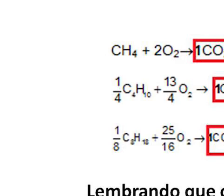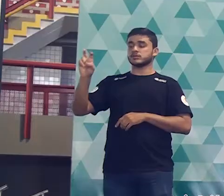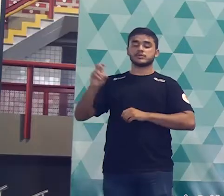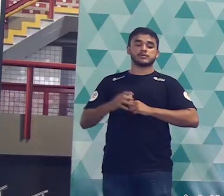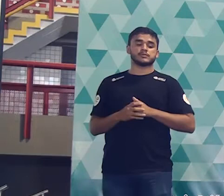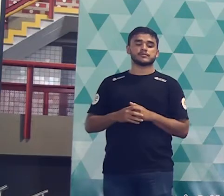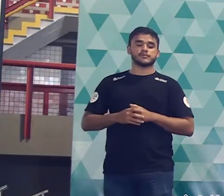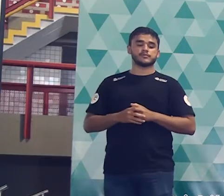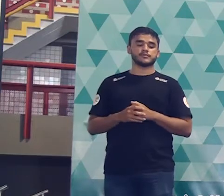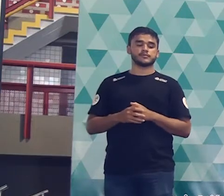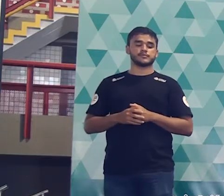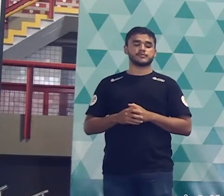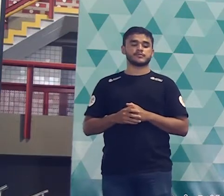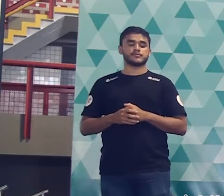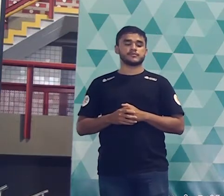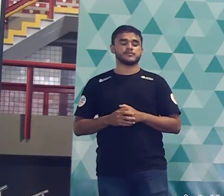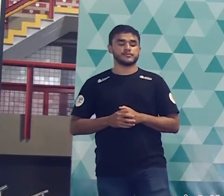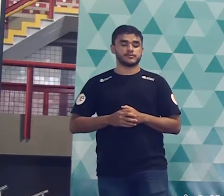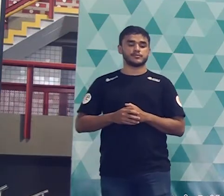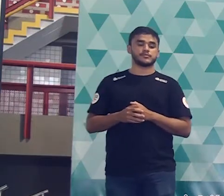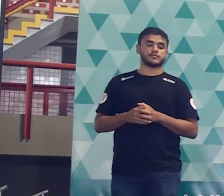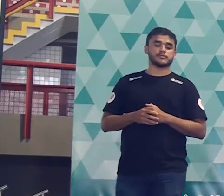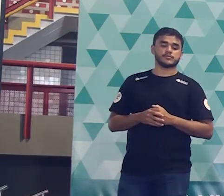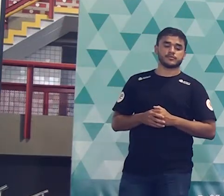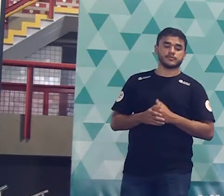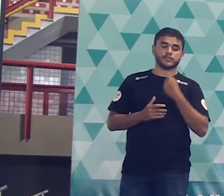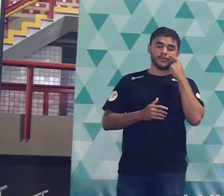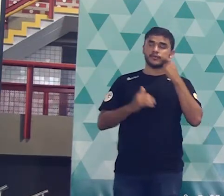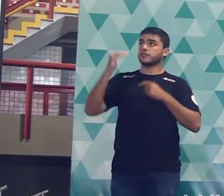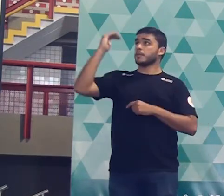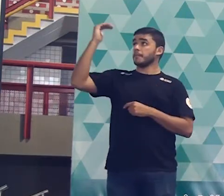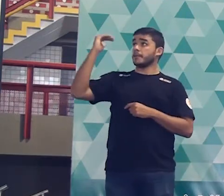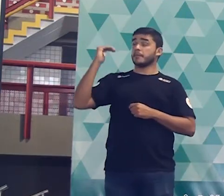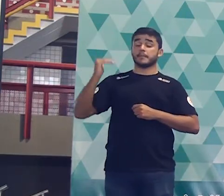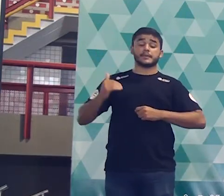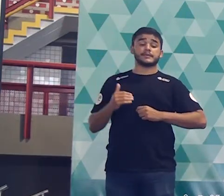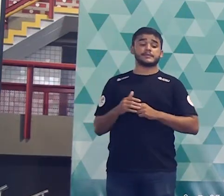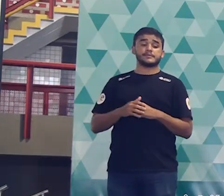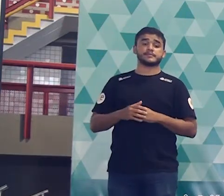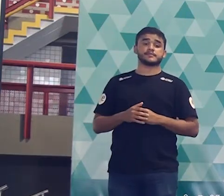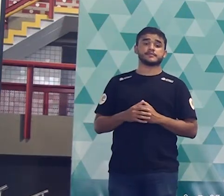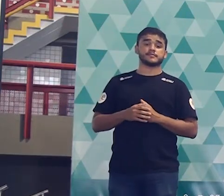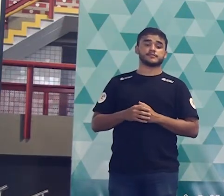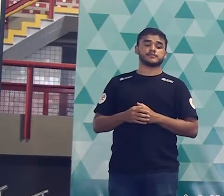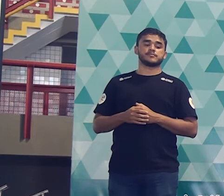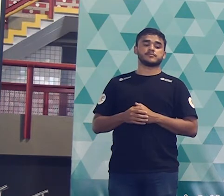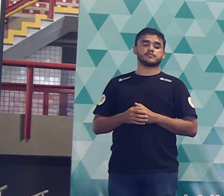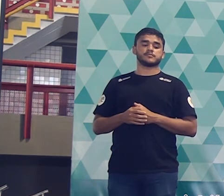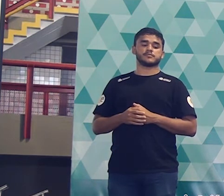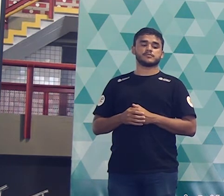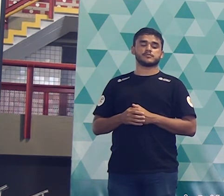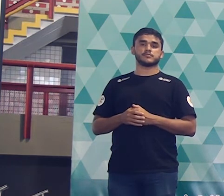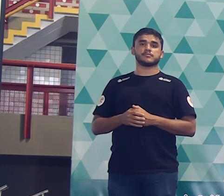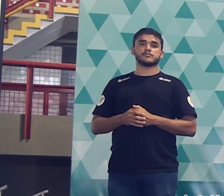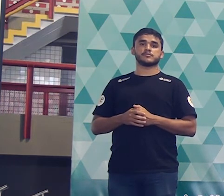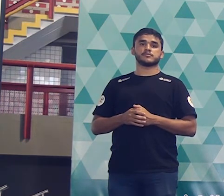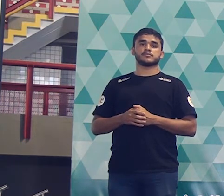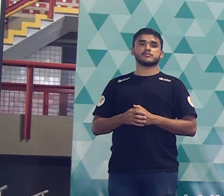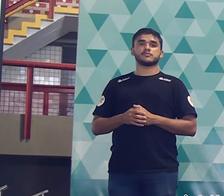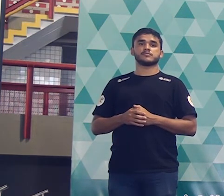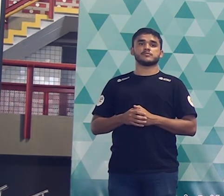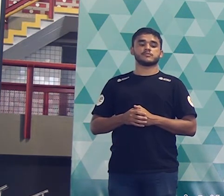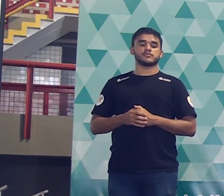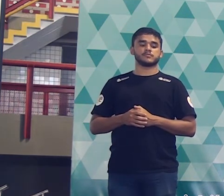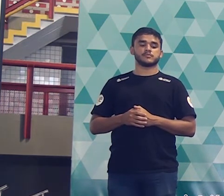683,875. Então, nesse caso, na ordem que ele pediu, na ordem... qual foi a ordem que ele pediu aqui, meu Deus?